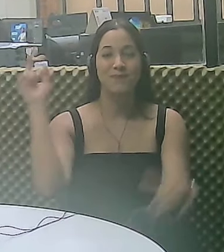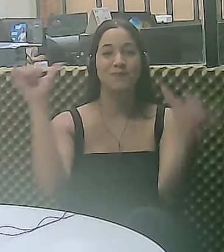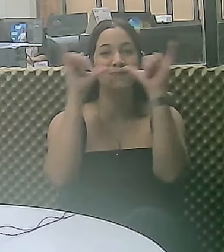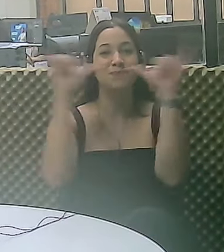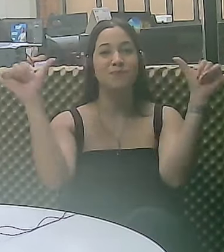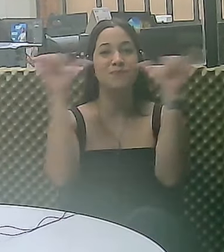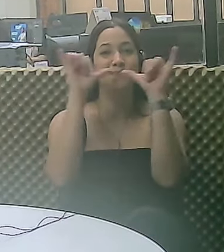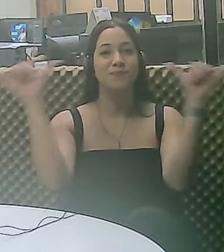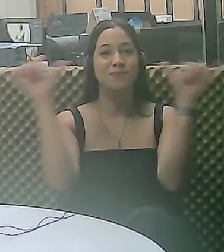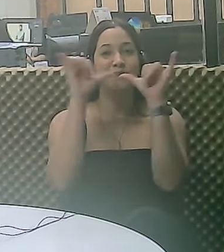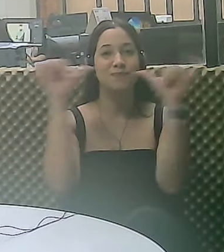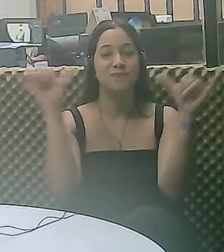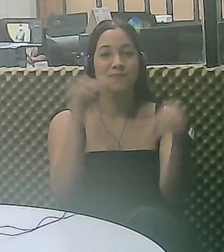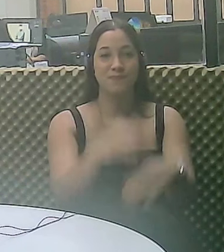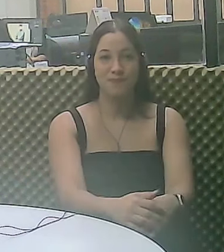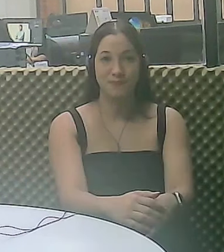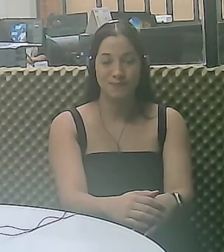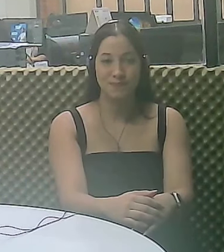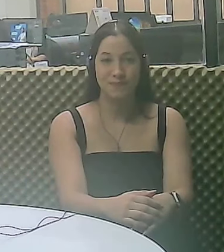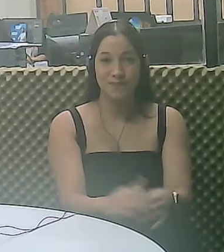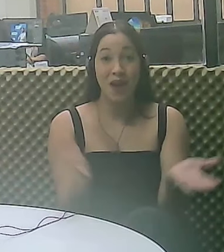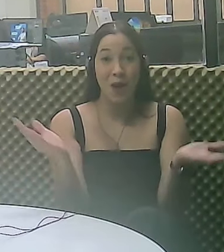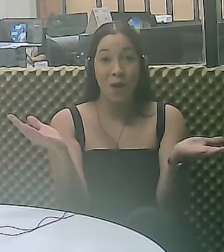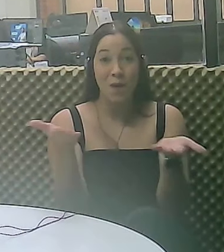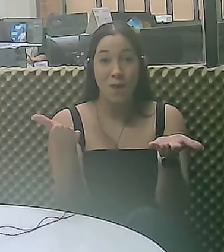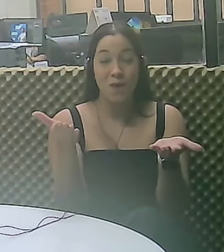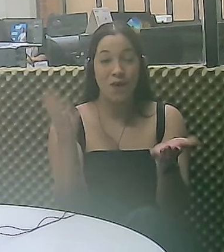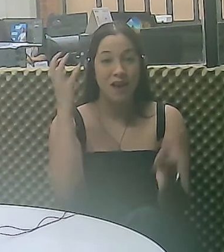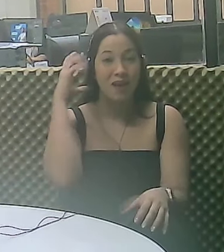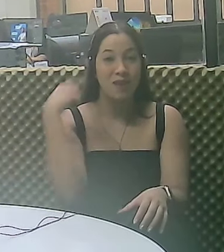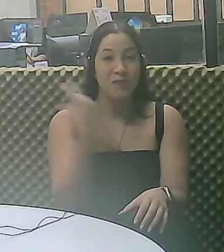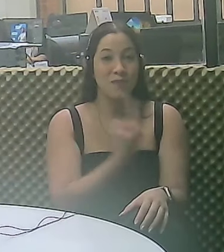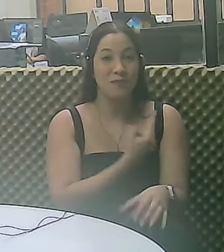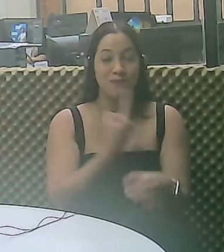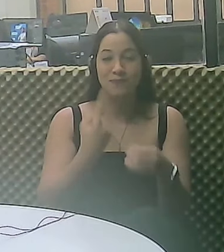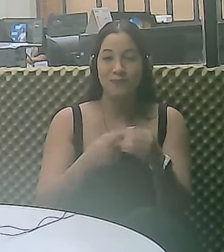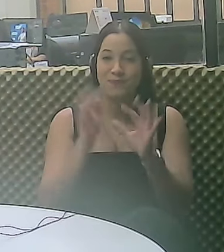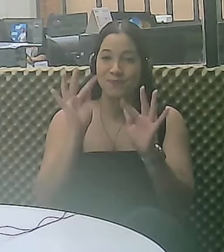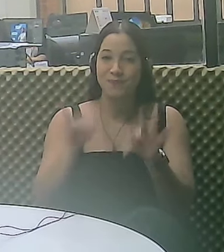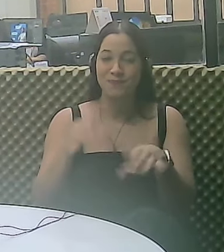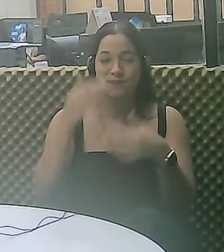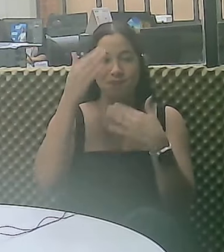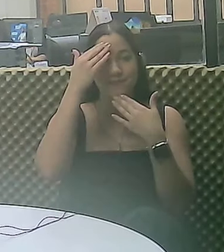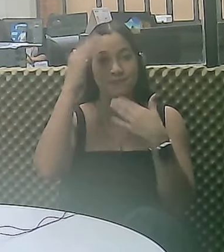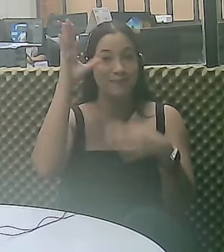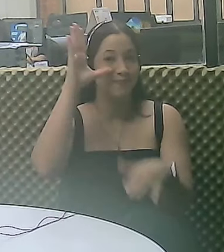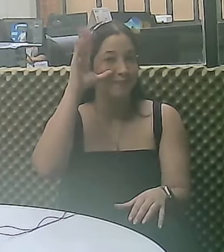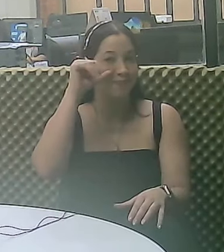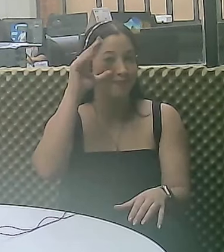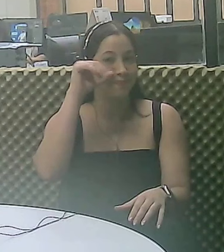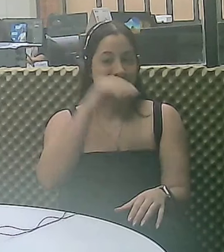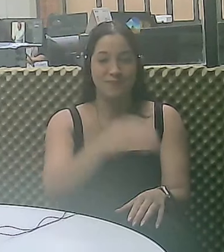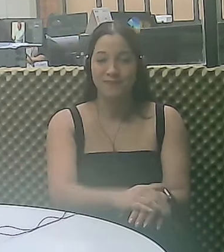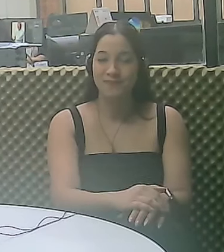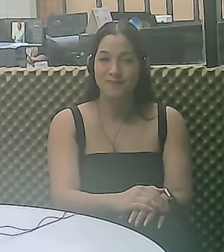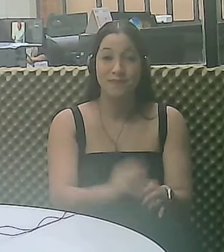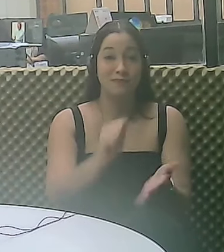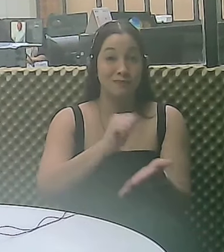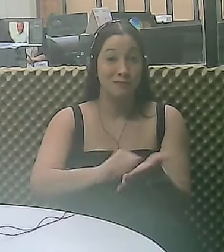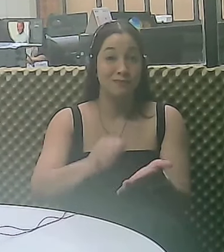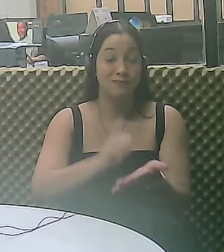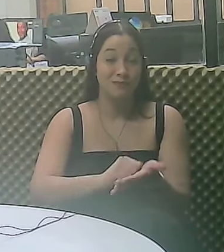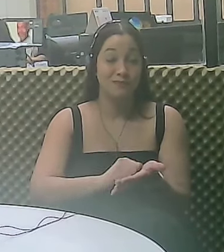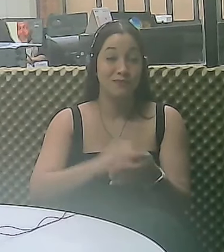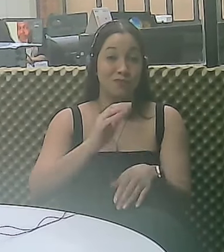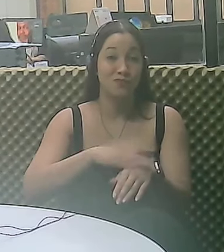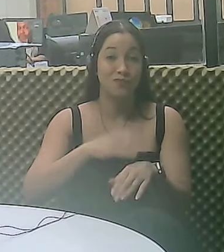Giro de notícias. A edição de hoje da Rádio Nossa Cidade fica por aqui. Obrigada pela sua audiência.